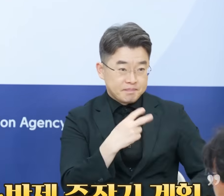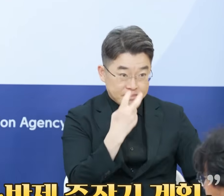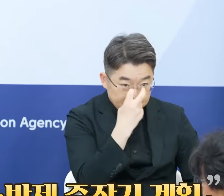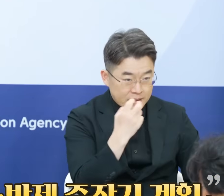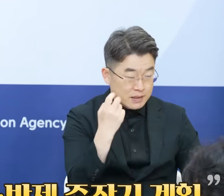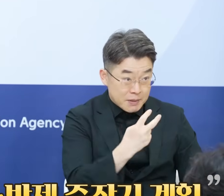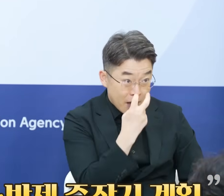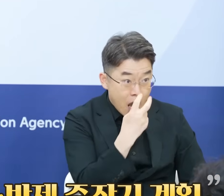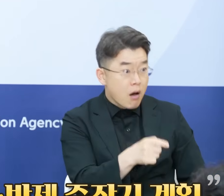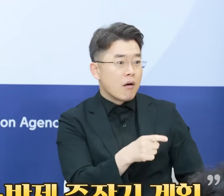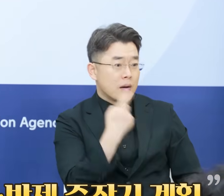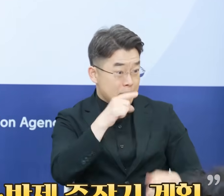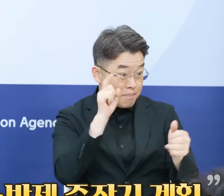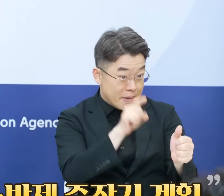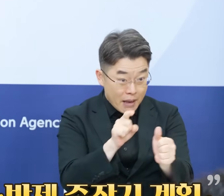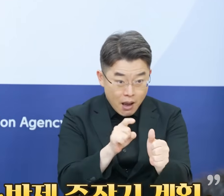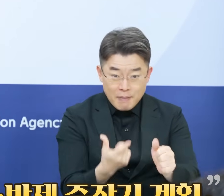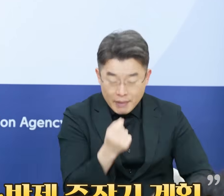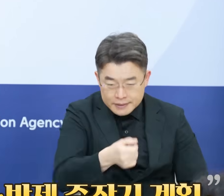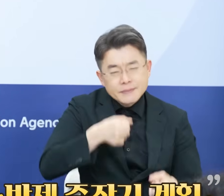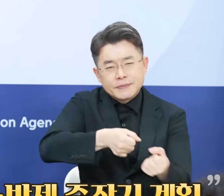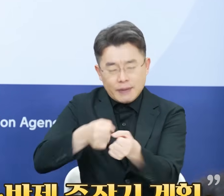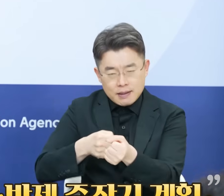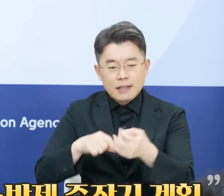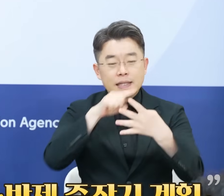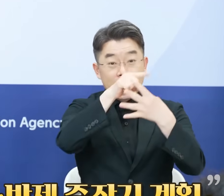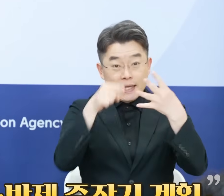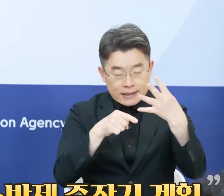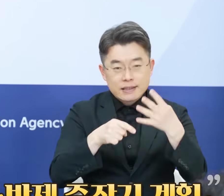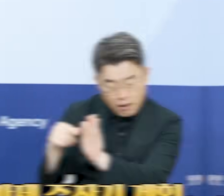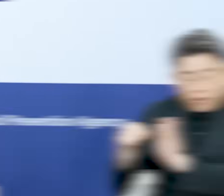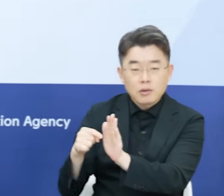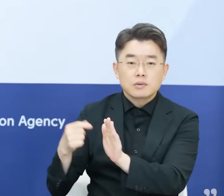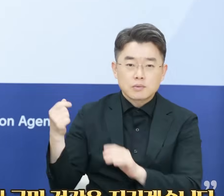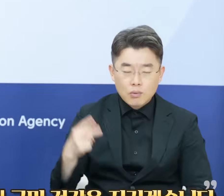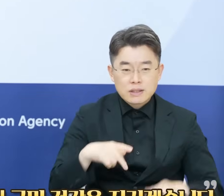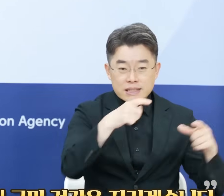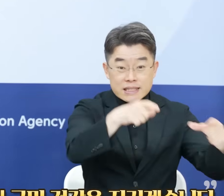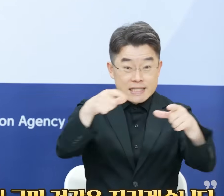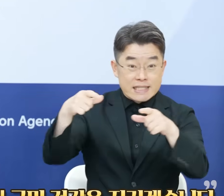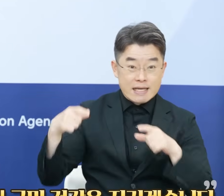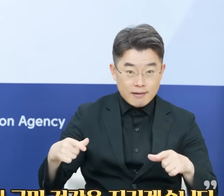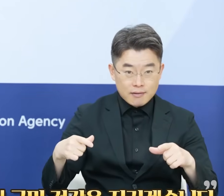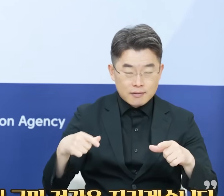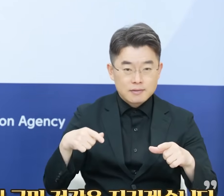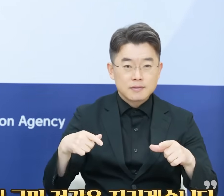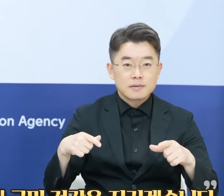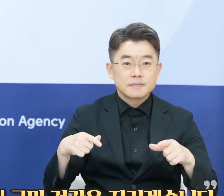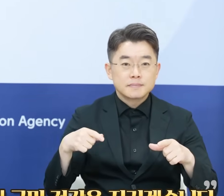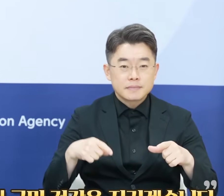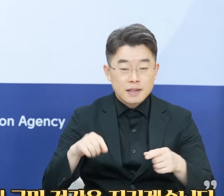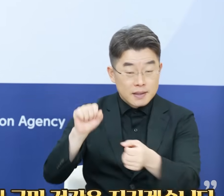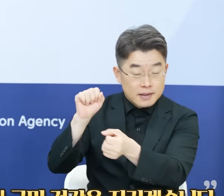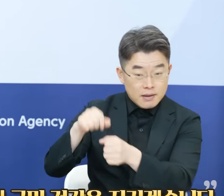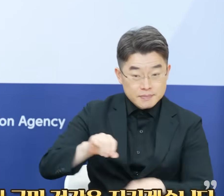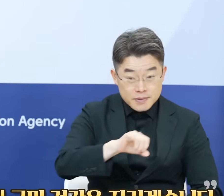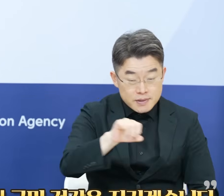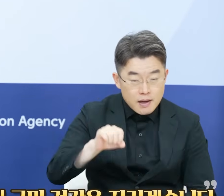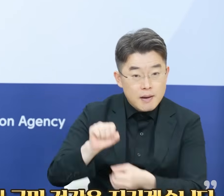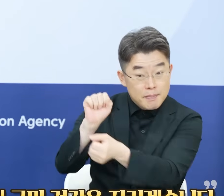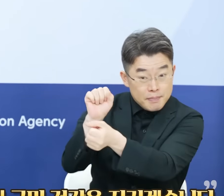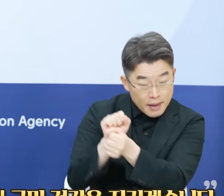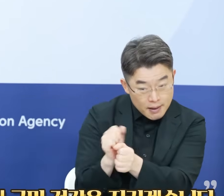방제의 연계 강화 이 네 가지 전략을 중심으로 추진합니다. 지역 사회와 함께 매개체 전파